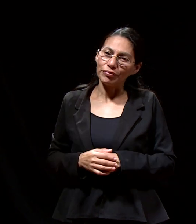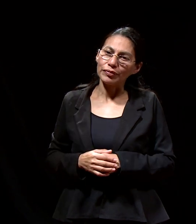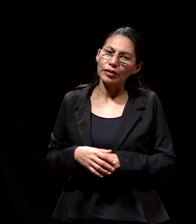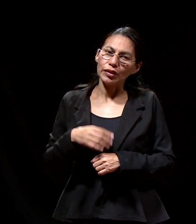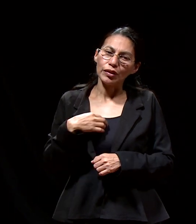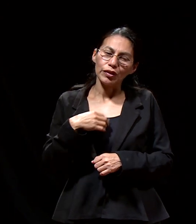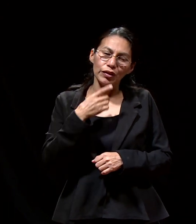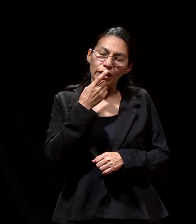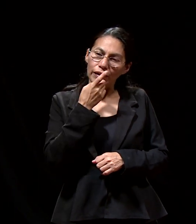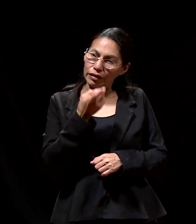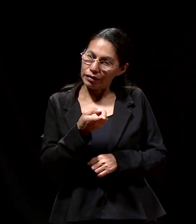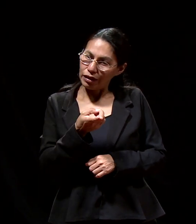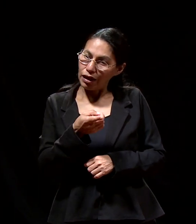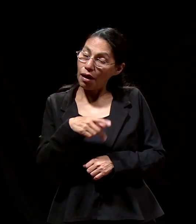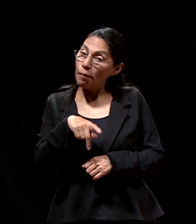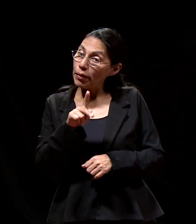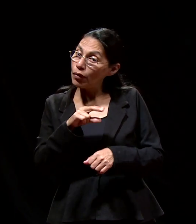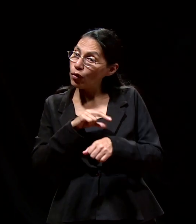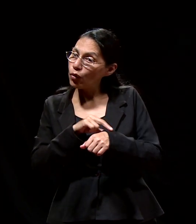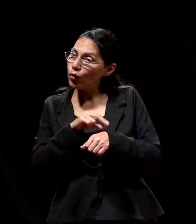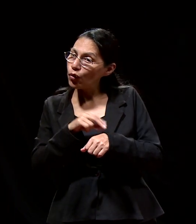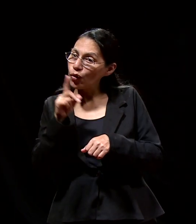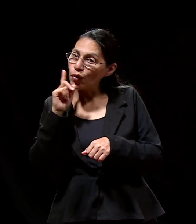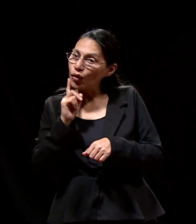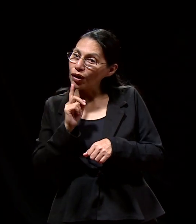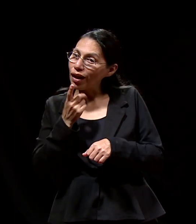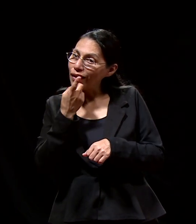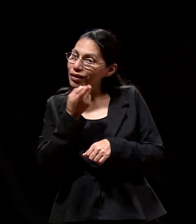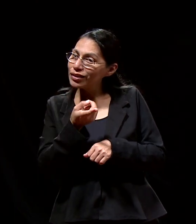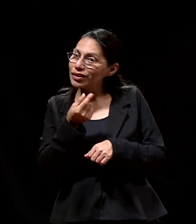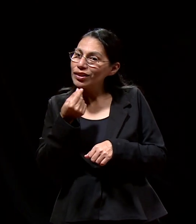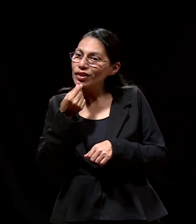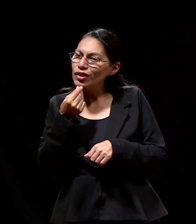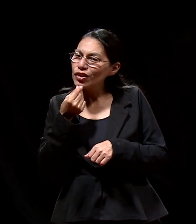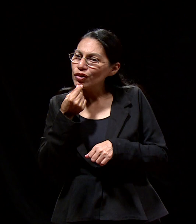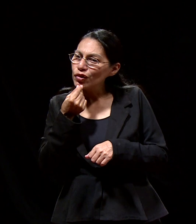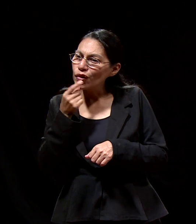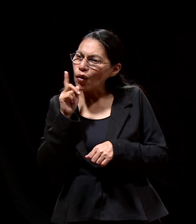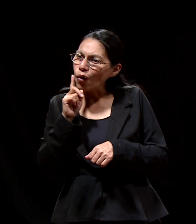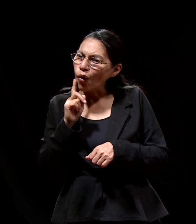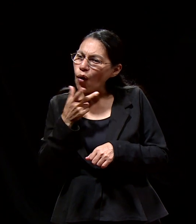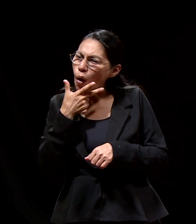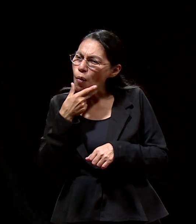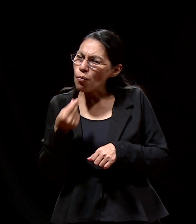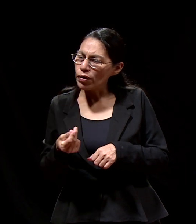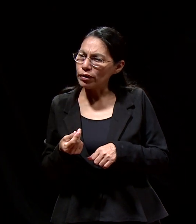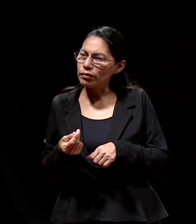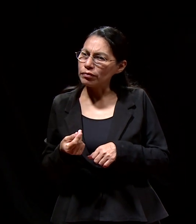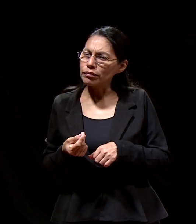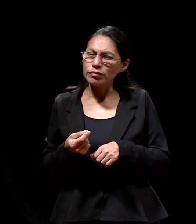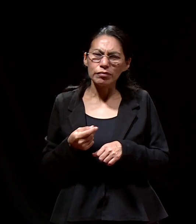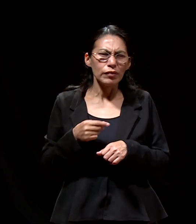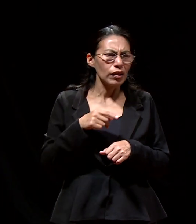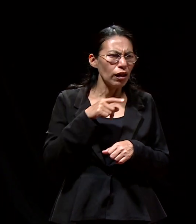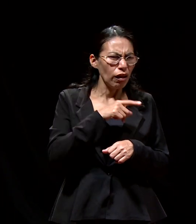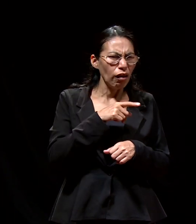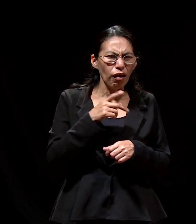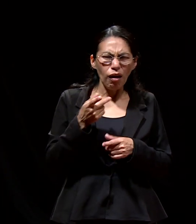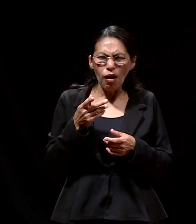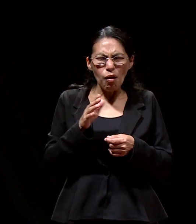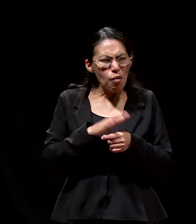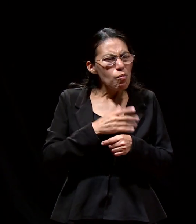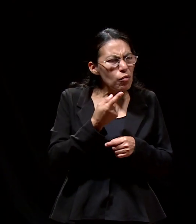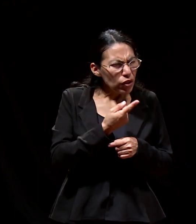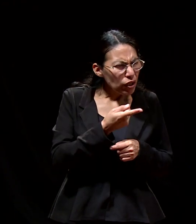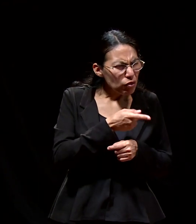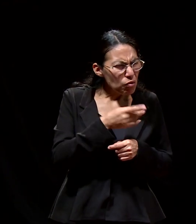y yo le decía pero es que la doctora ya dijo que por qué porque pensabas que yo soy niña